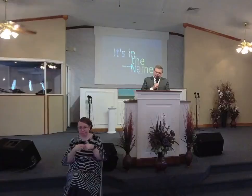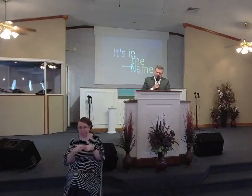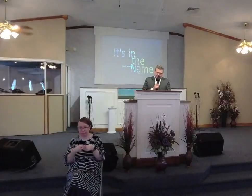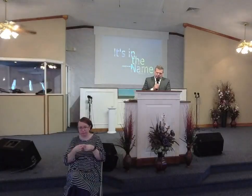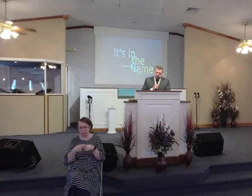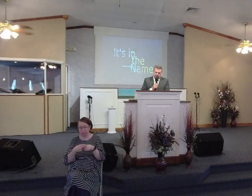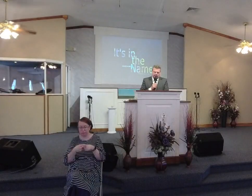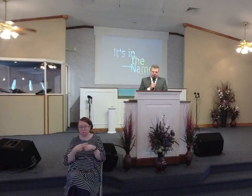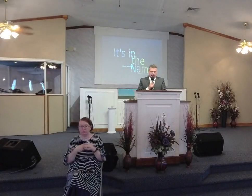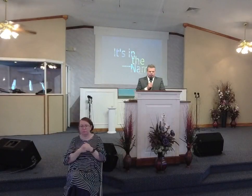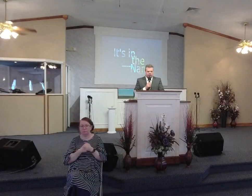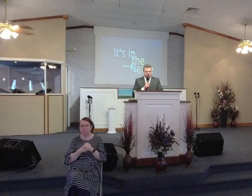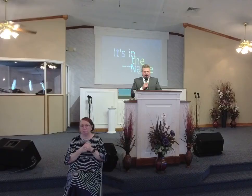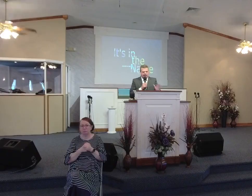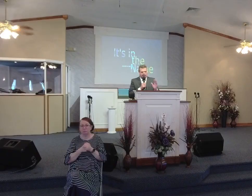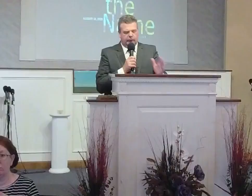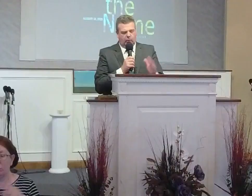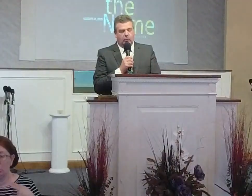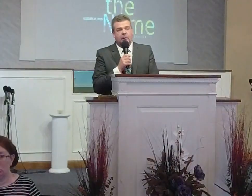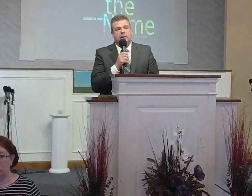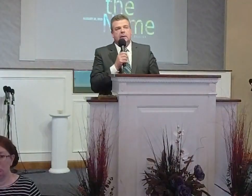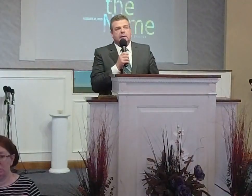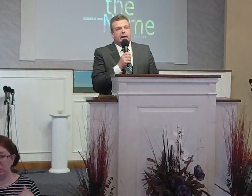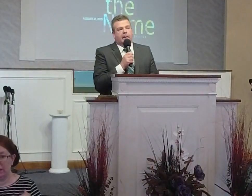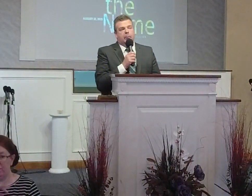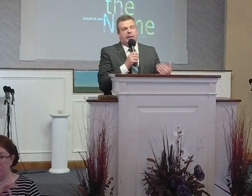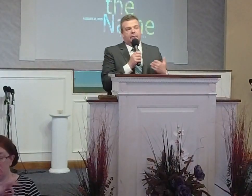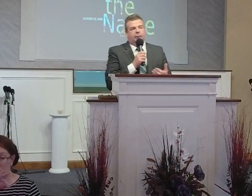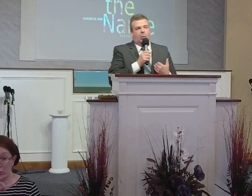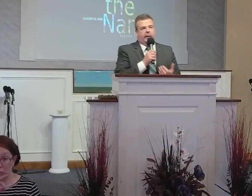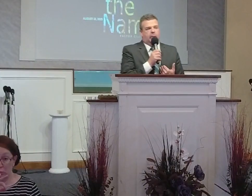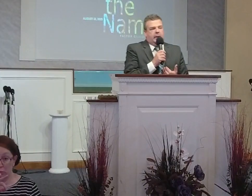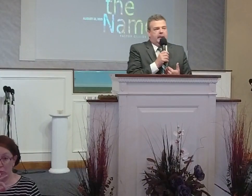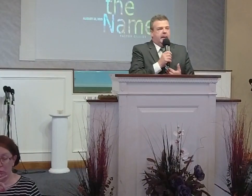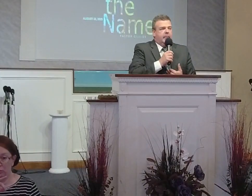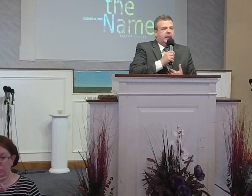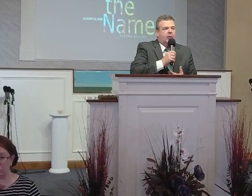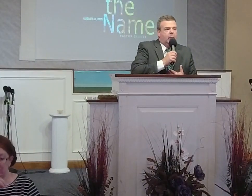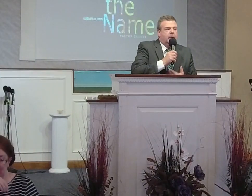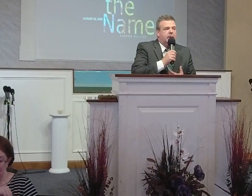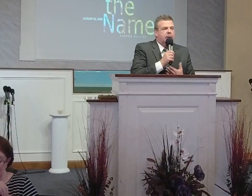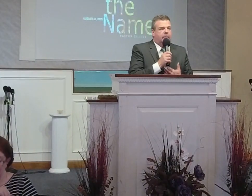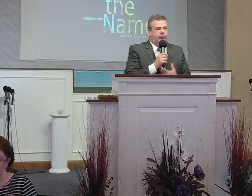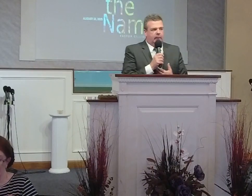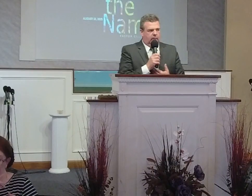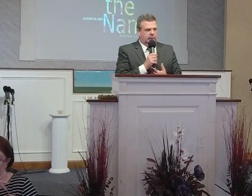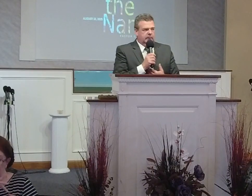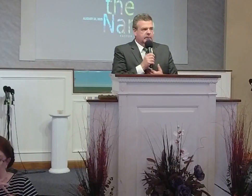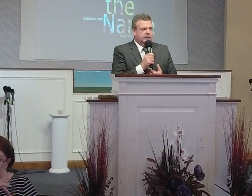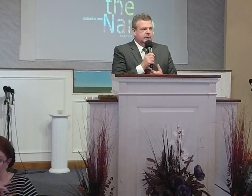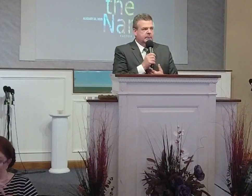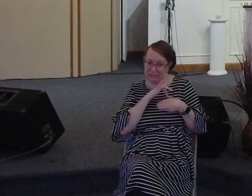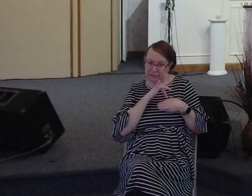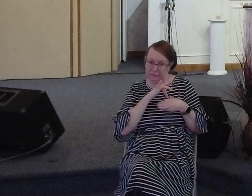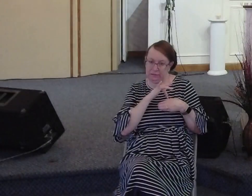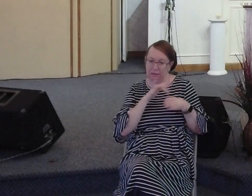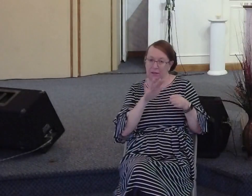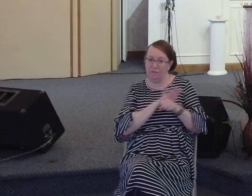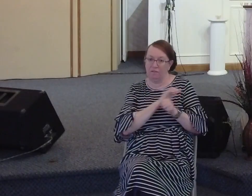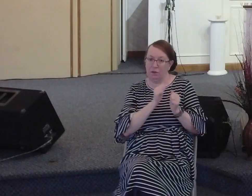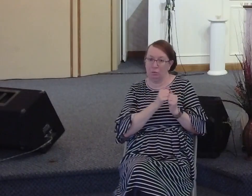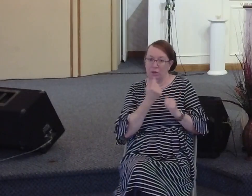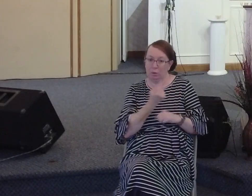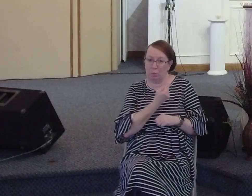y espíritu. A diferencia de los animales, que solo son carne, los humanos tendrían un alma,